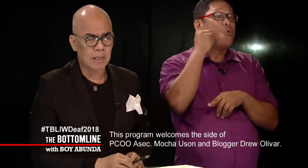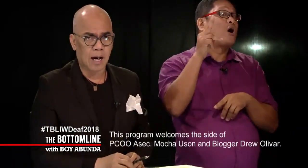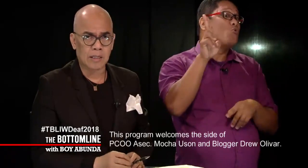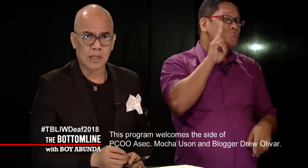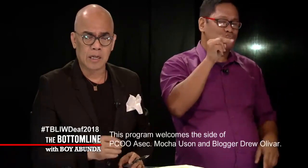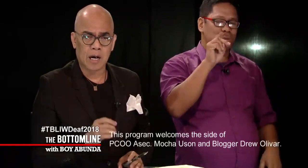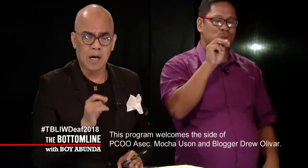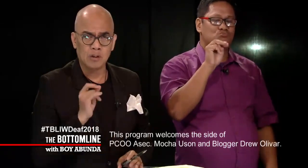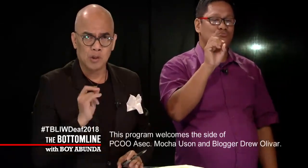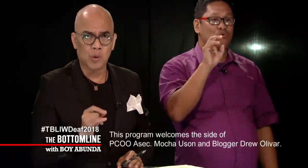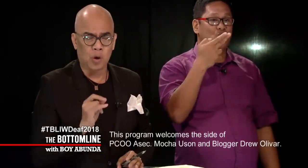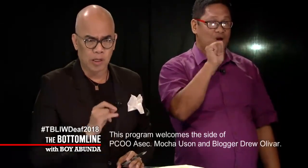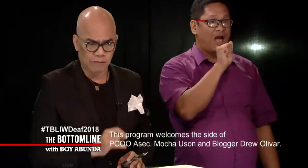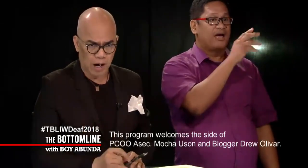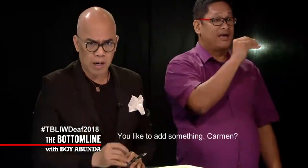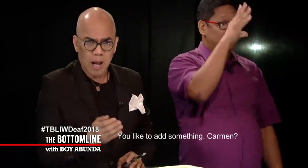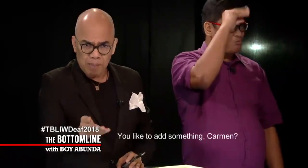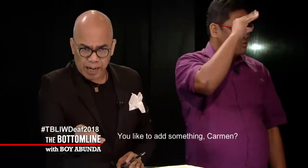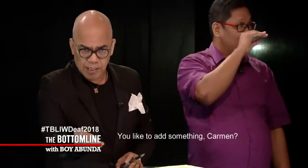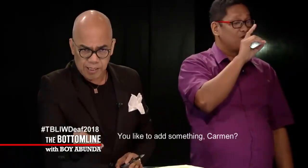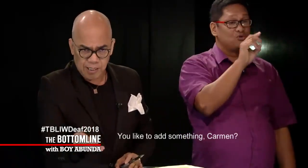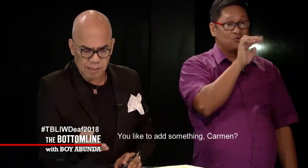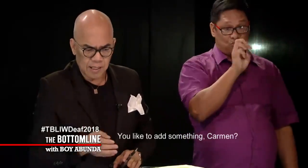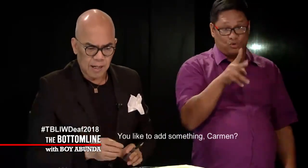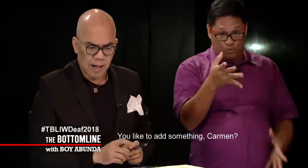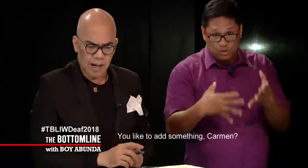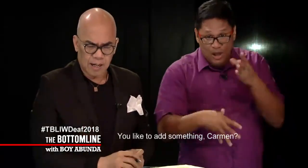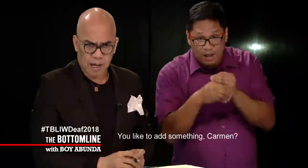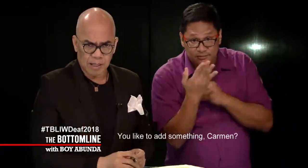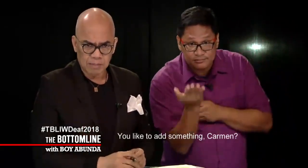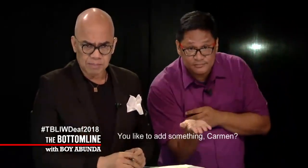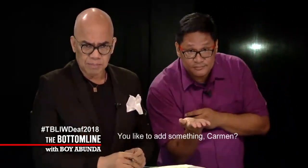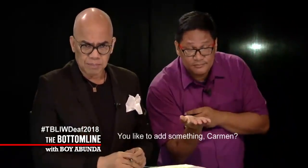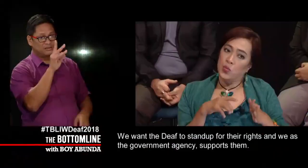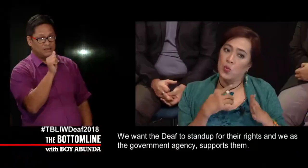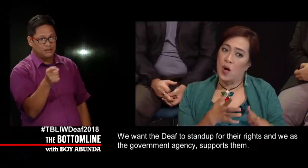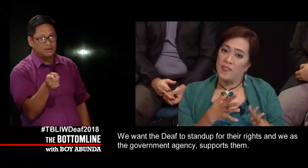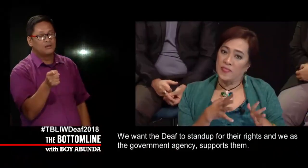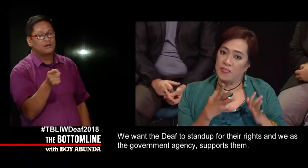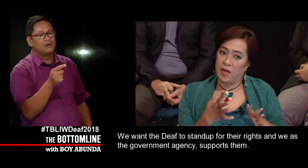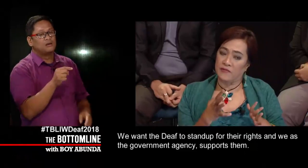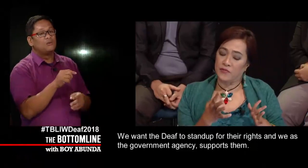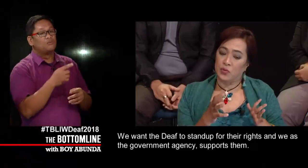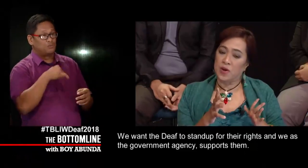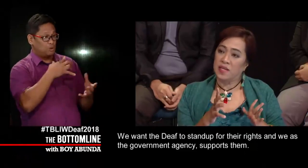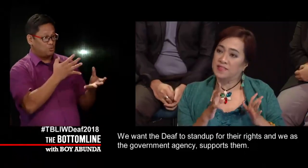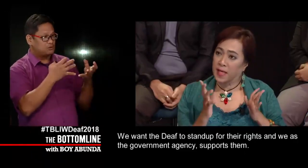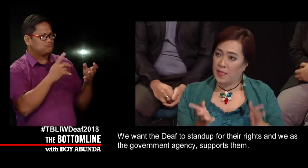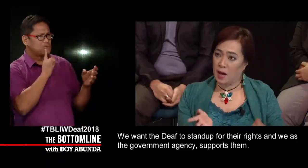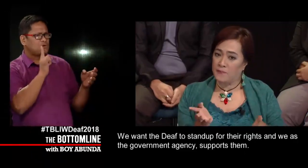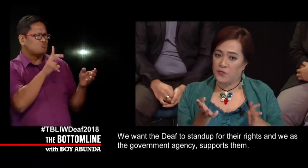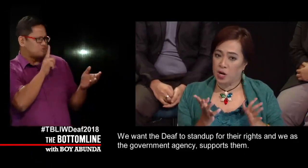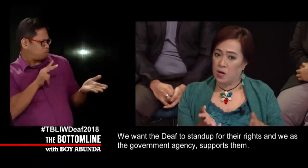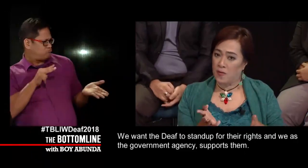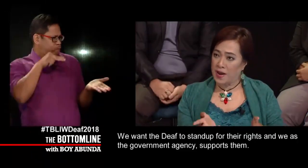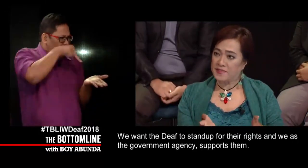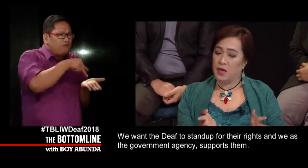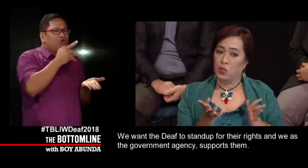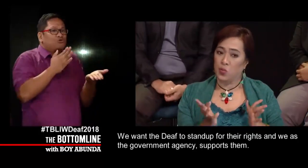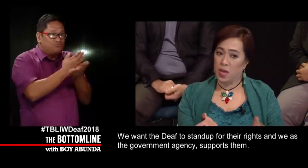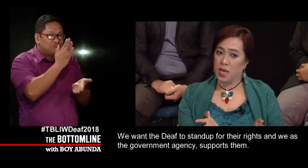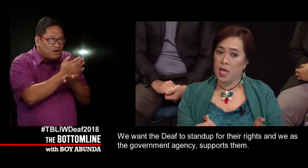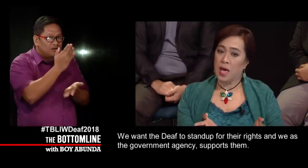at ni Drew Olivar. May nais kang idagdag, Carmen? Okay. We want the deaf to really stand up for their